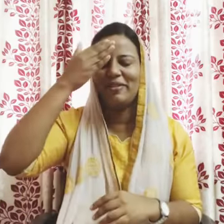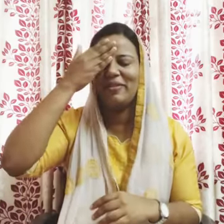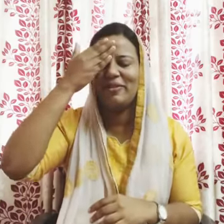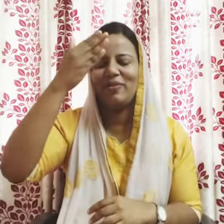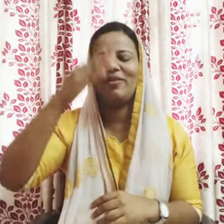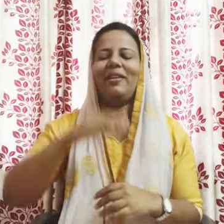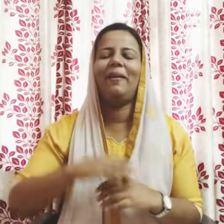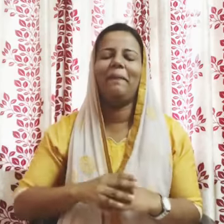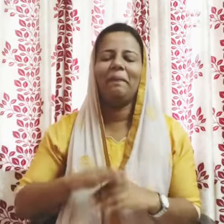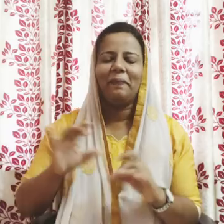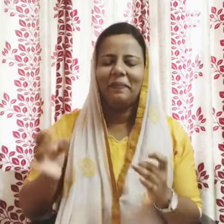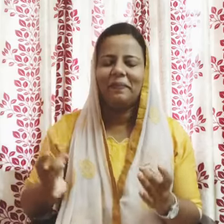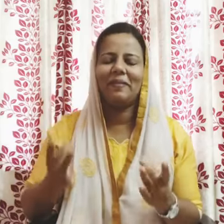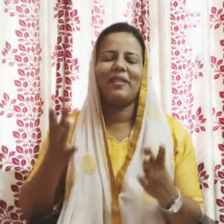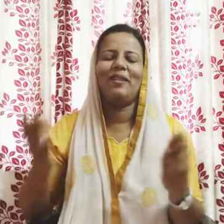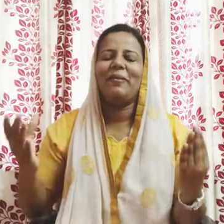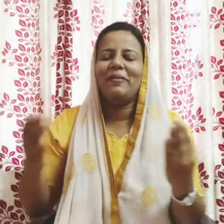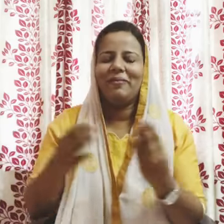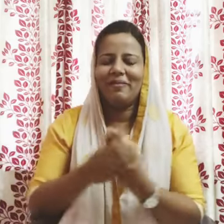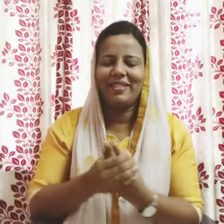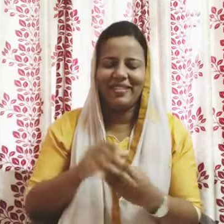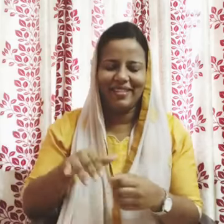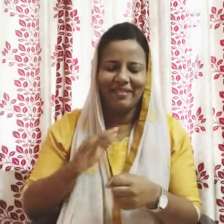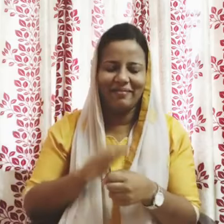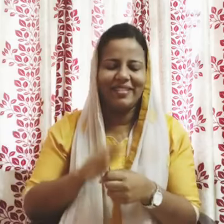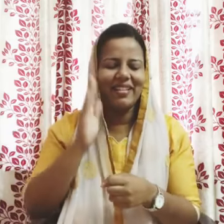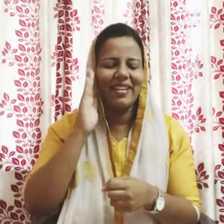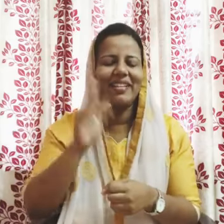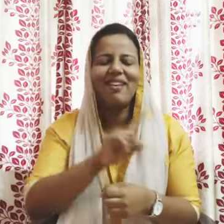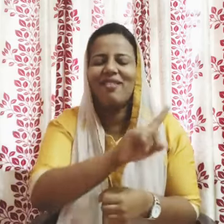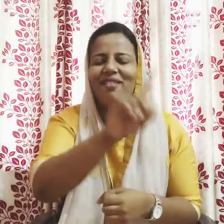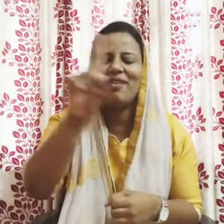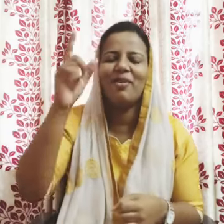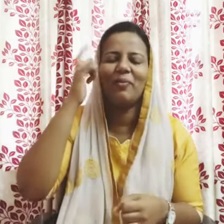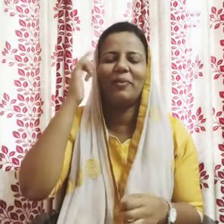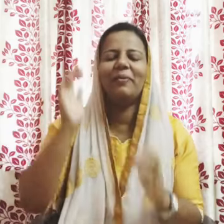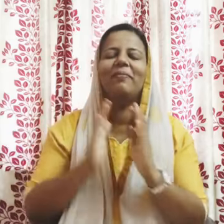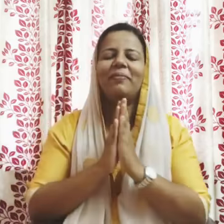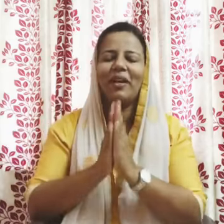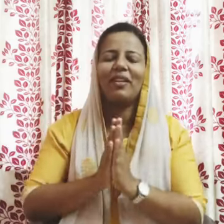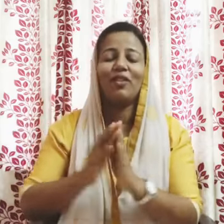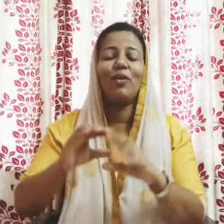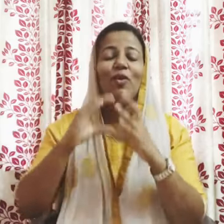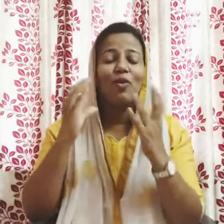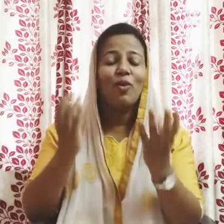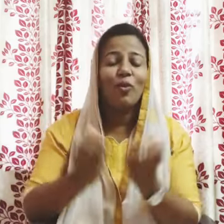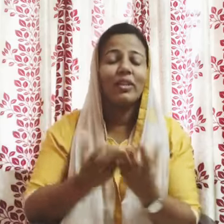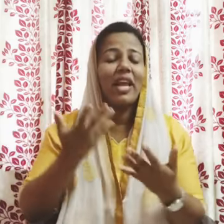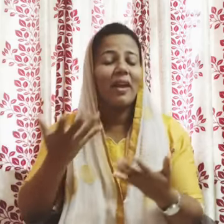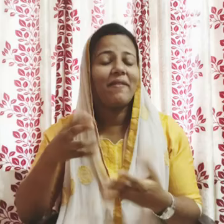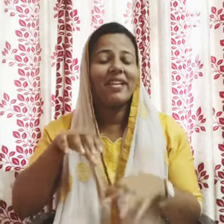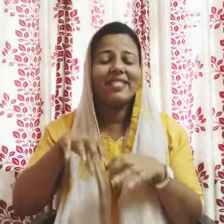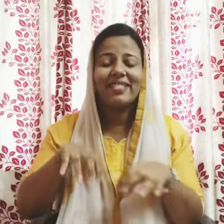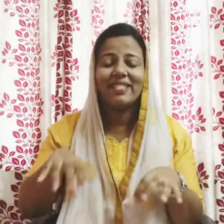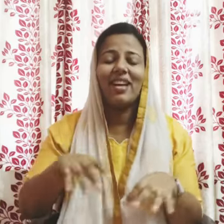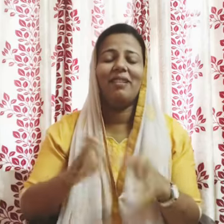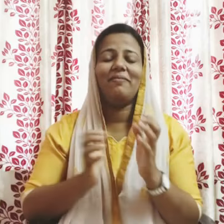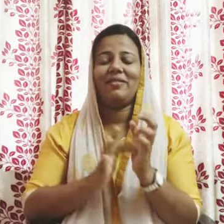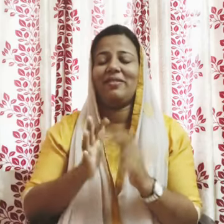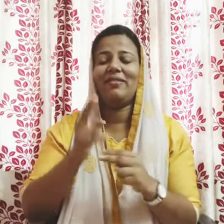സ്തോത്രം. അപ്പാ, ഈ പ്രഭാതത്തിൽ ഞങ്ങൾ ഒരുമിച്ച് ഈ ശബ്ദം കേൾക്കുന്ന എല്ലാ പ്രിയപ്പെട്ടവർക്ക് വേണ്ടി പ്രാർത്ഥിക്കുന്നു. ലോകത്തിന്റെ വിവിധ രാജ്യങ്ങളിൽ നിന്നും യേശു ക്രിസ്തുവിന്റെ